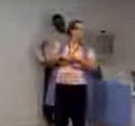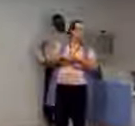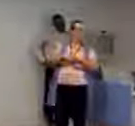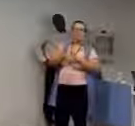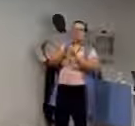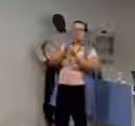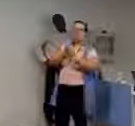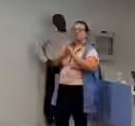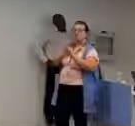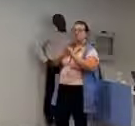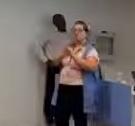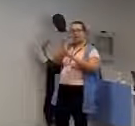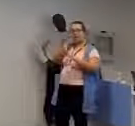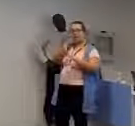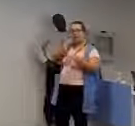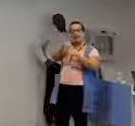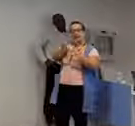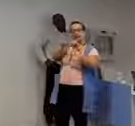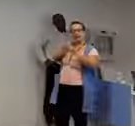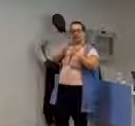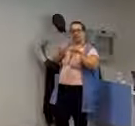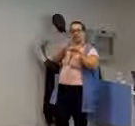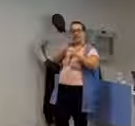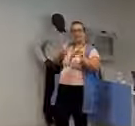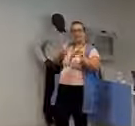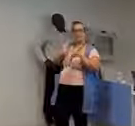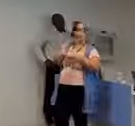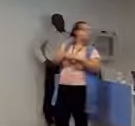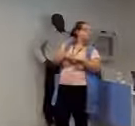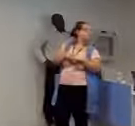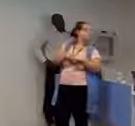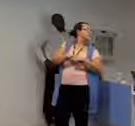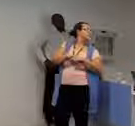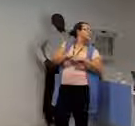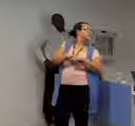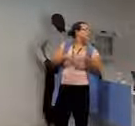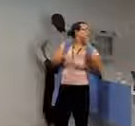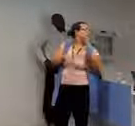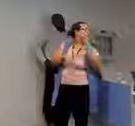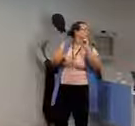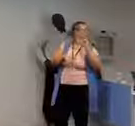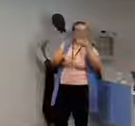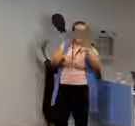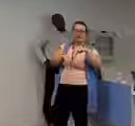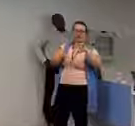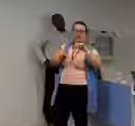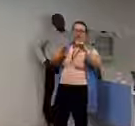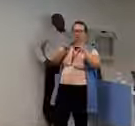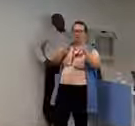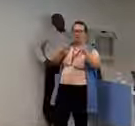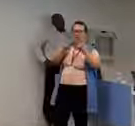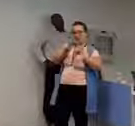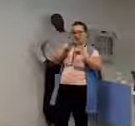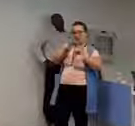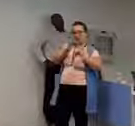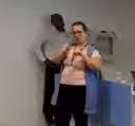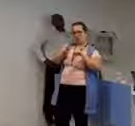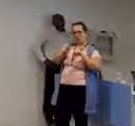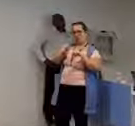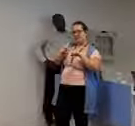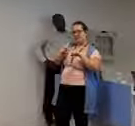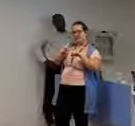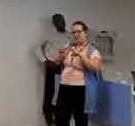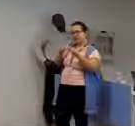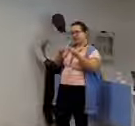seja, engenharia assistida por computador. Depois, o CAM vem de Computer Aided Manufacturing, seria